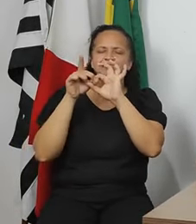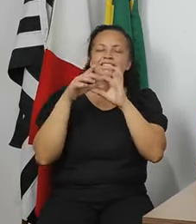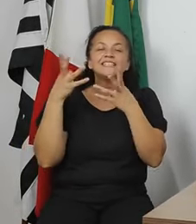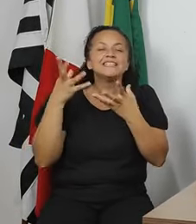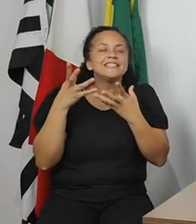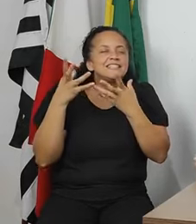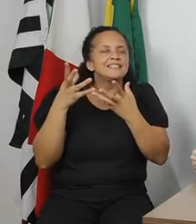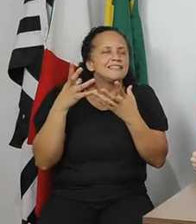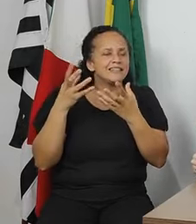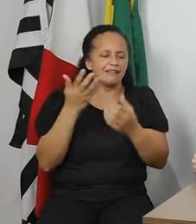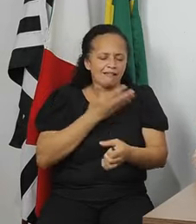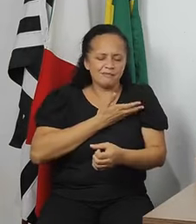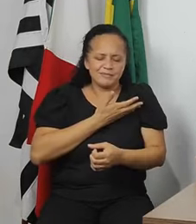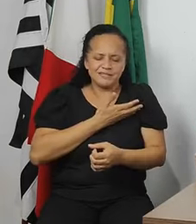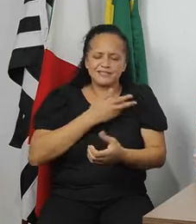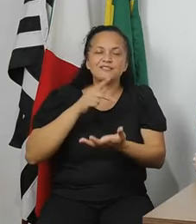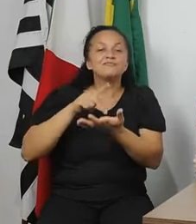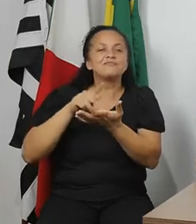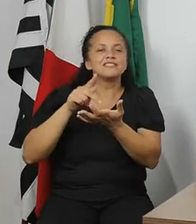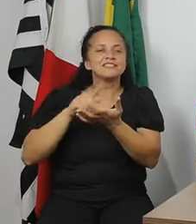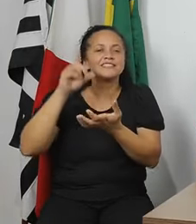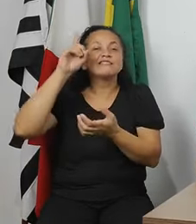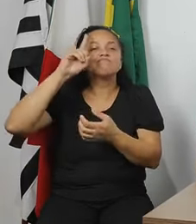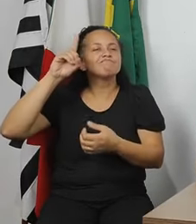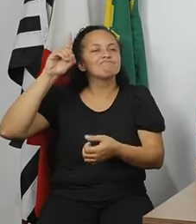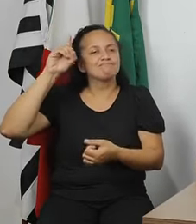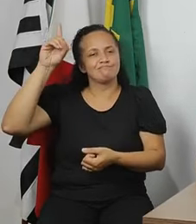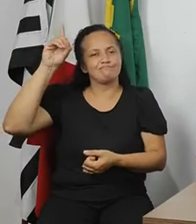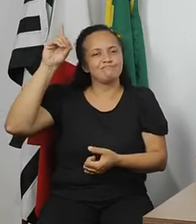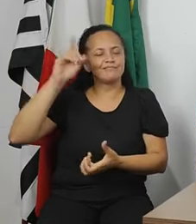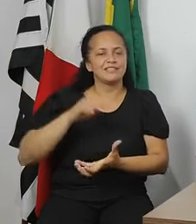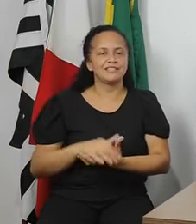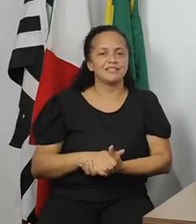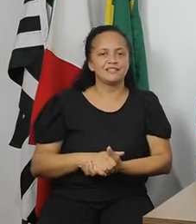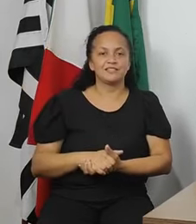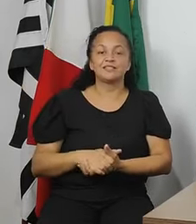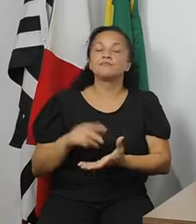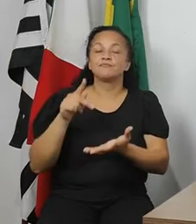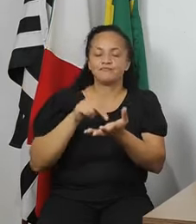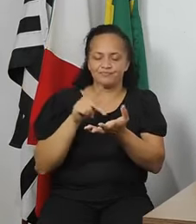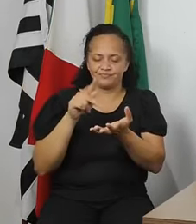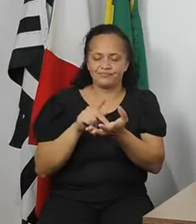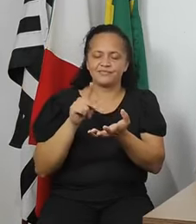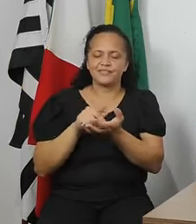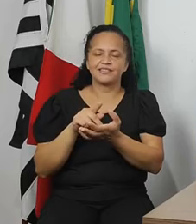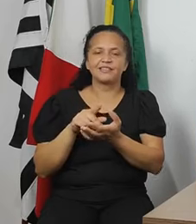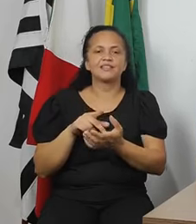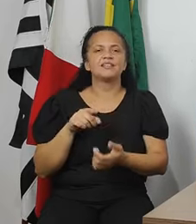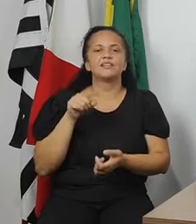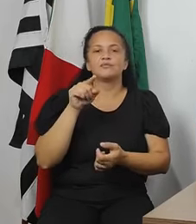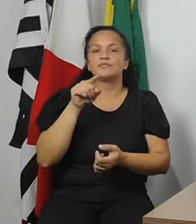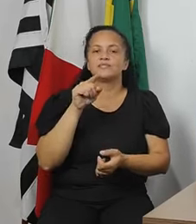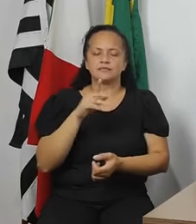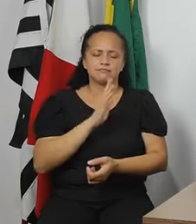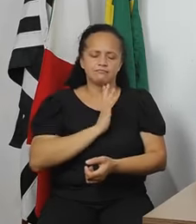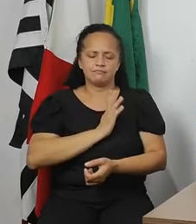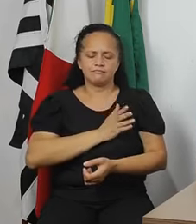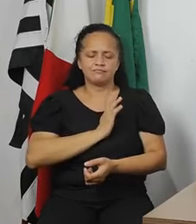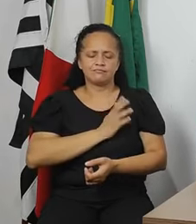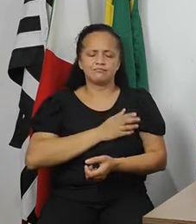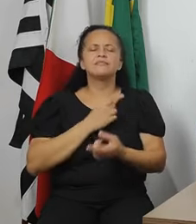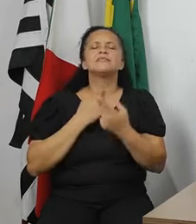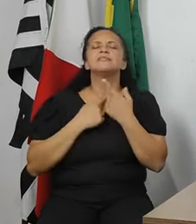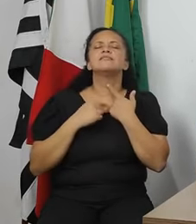criar, né, essa aproximação, essa conexão. Que verdadeiramente o desejo do nosso coração